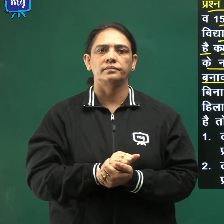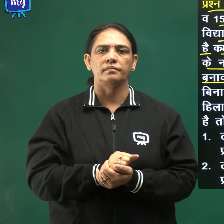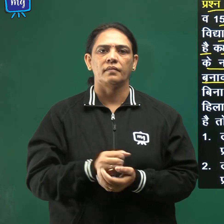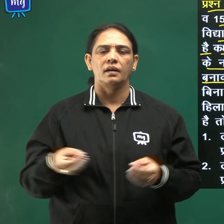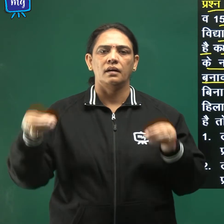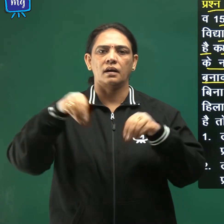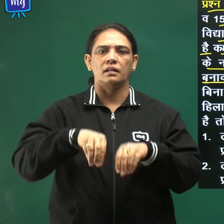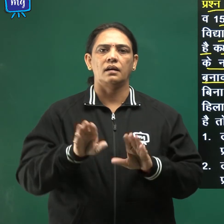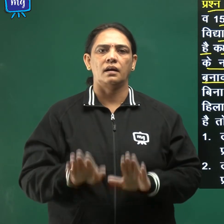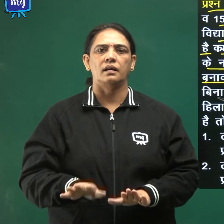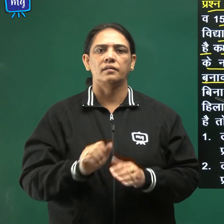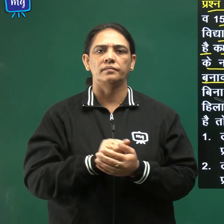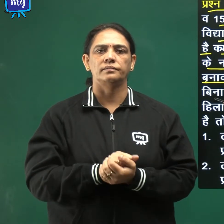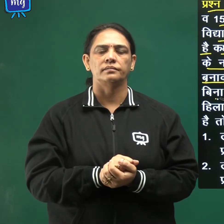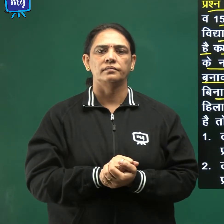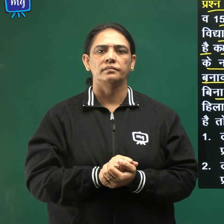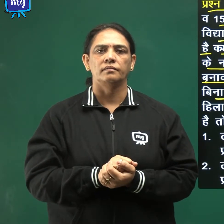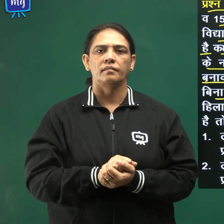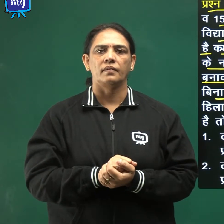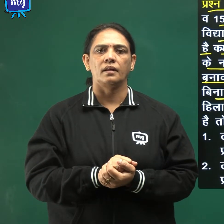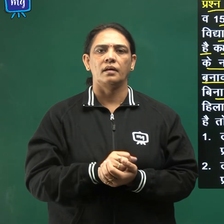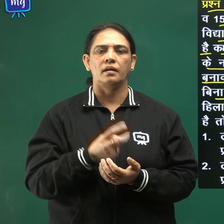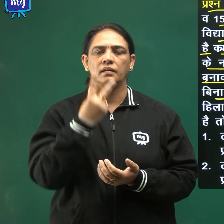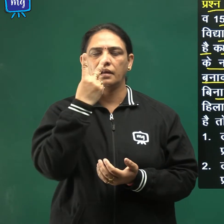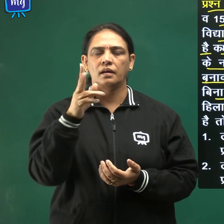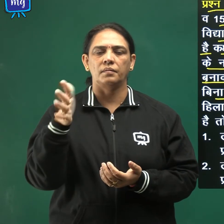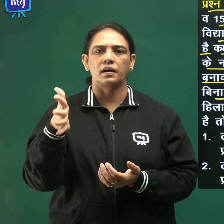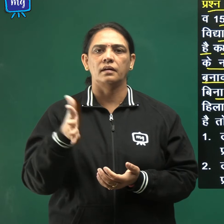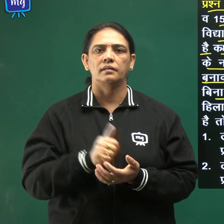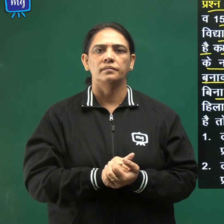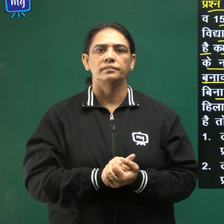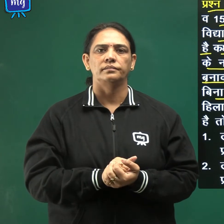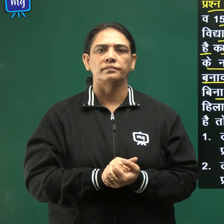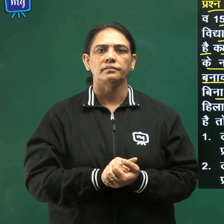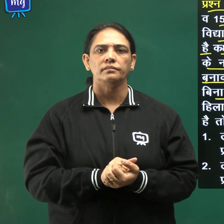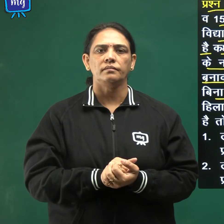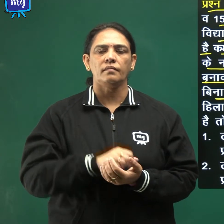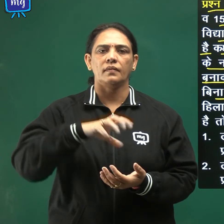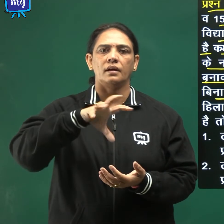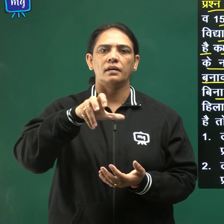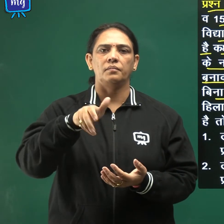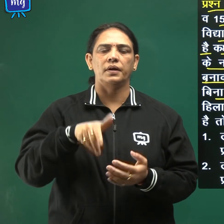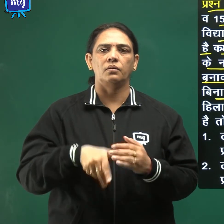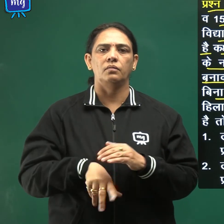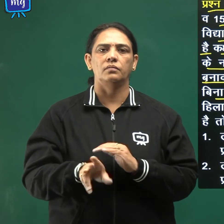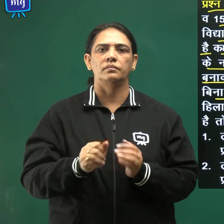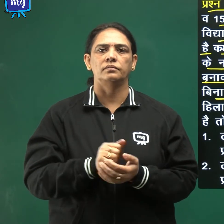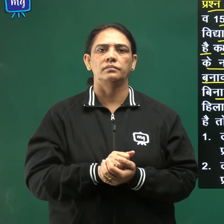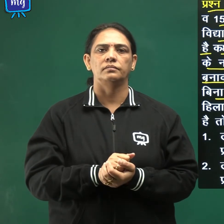कि रखता है मैं बिना देखे डिब्बे को